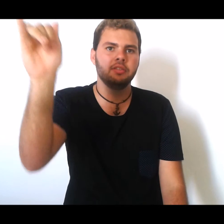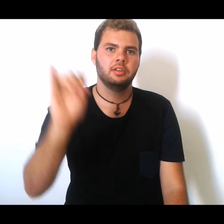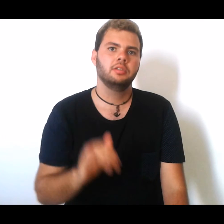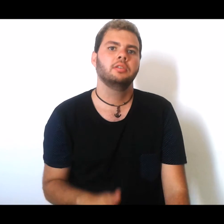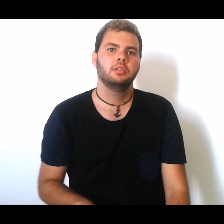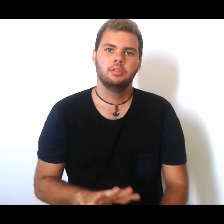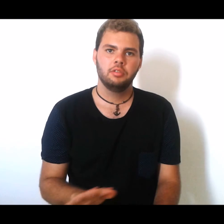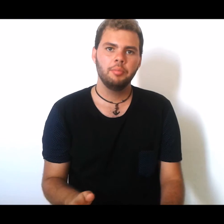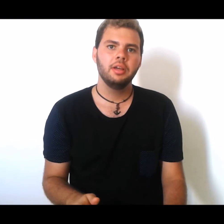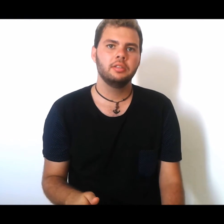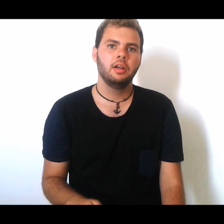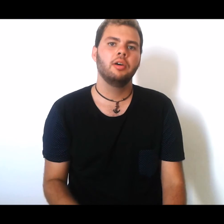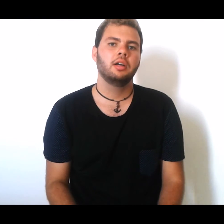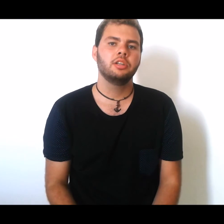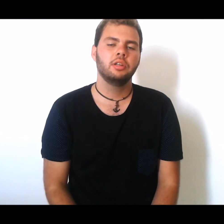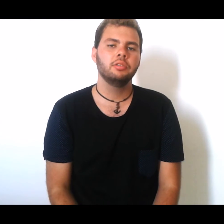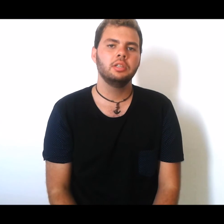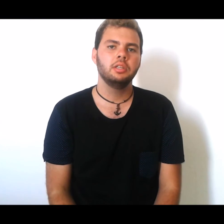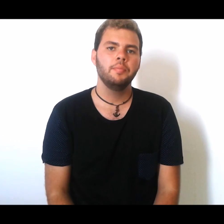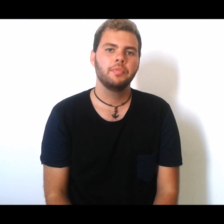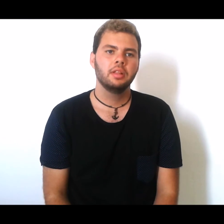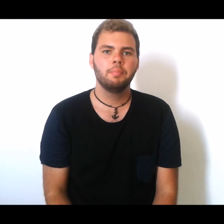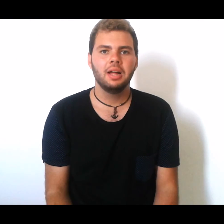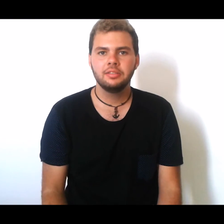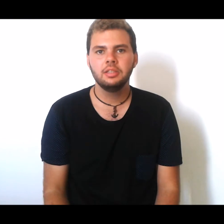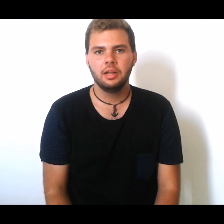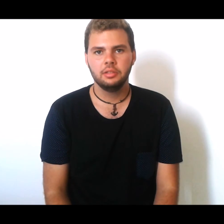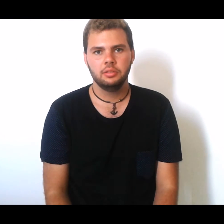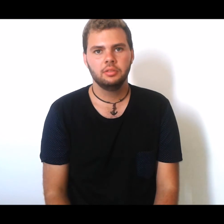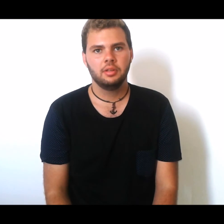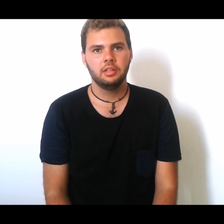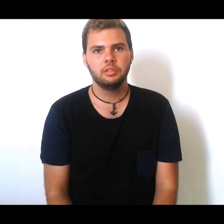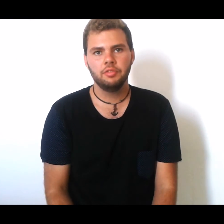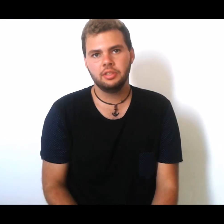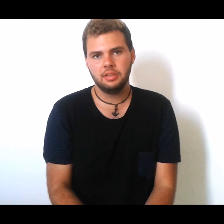avisa. Somente, é uma questão de praticidade,